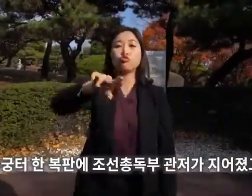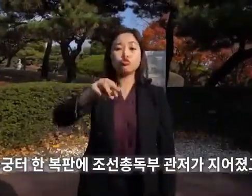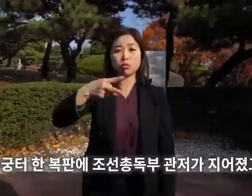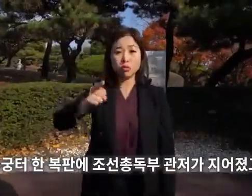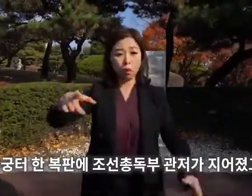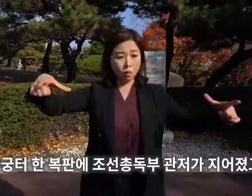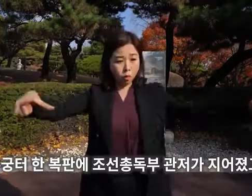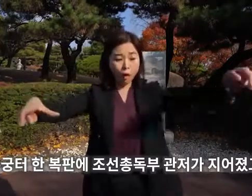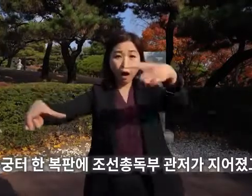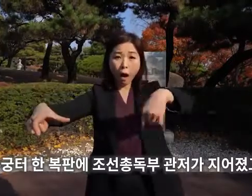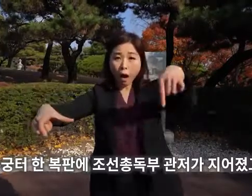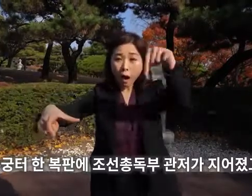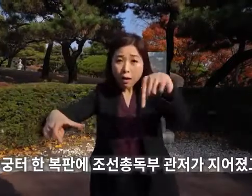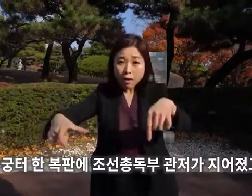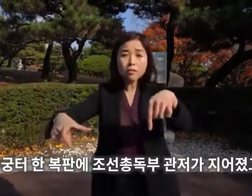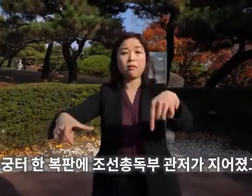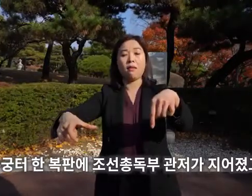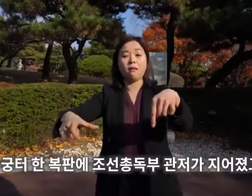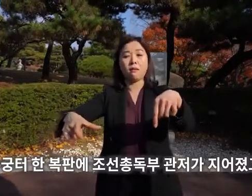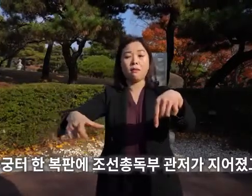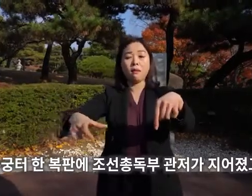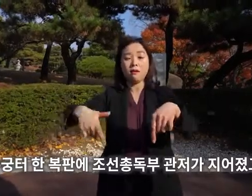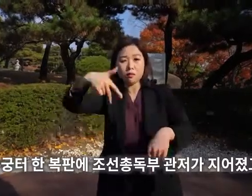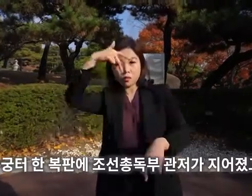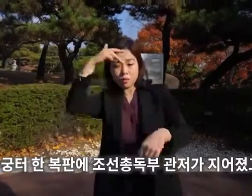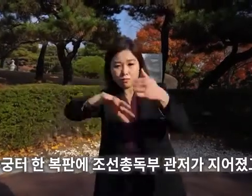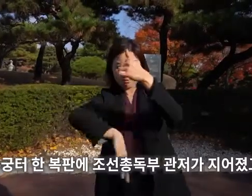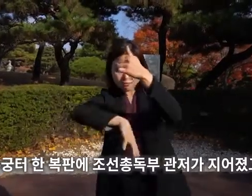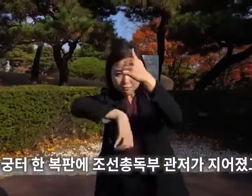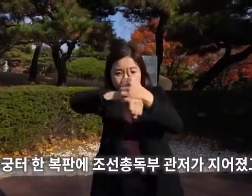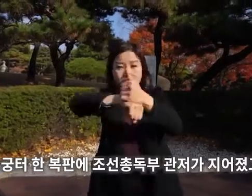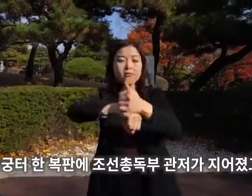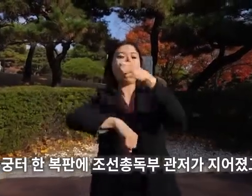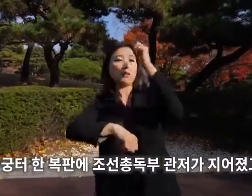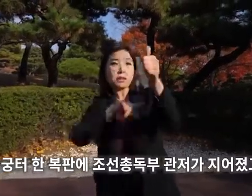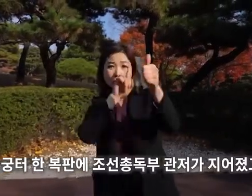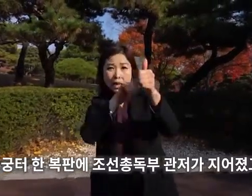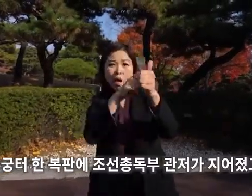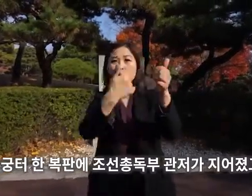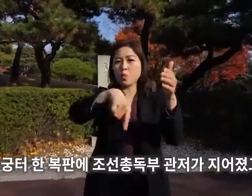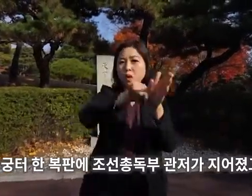수궁터 한복판에 조선 총독부 관저가 지어졌고